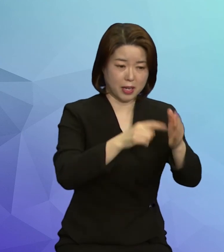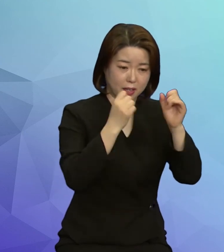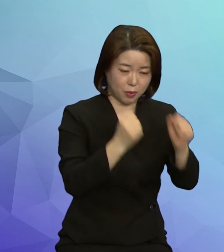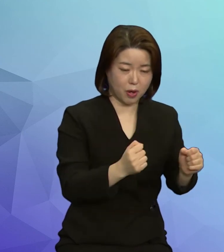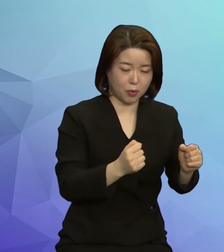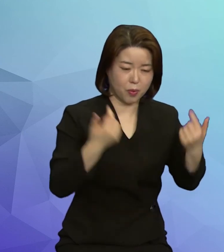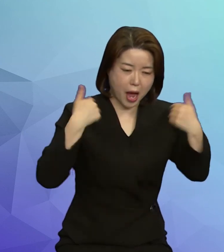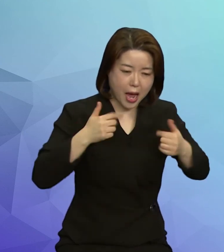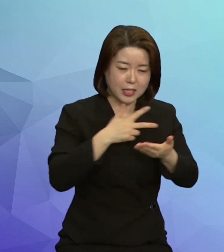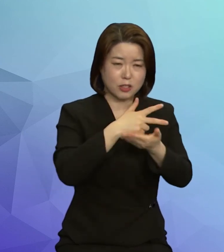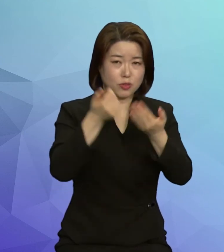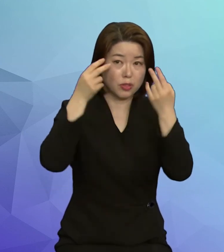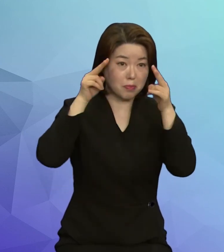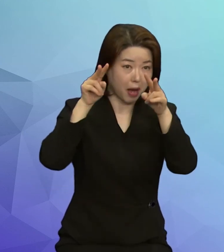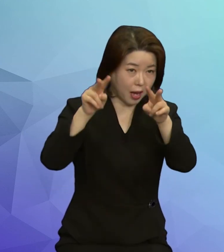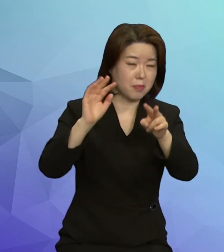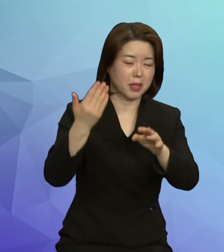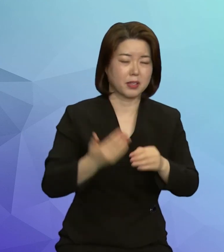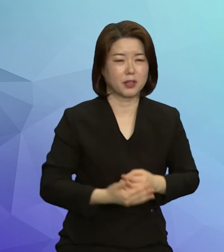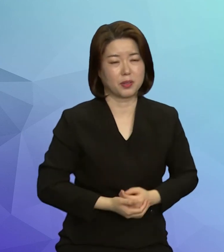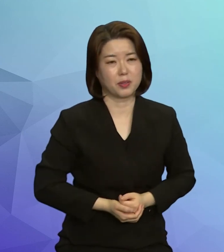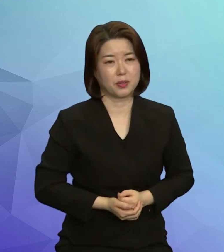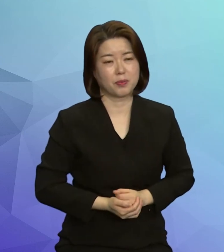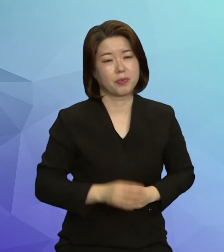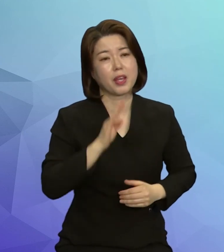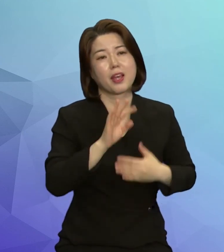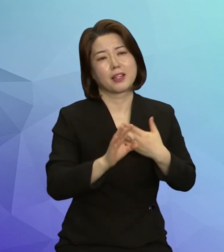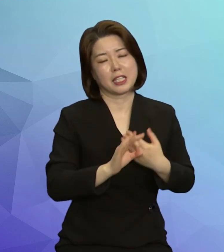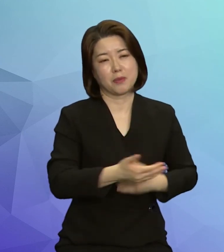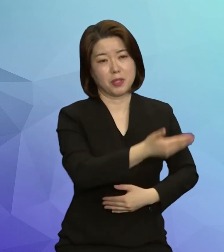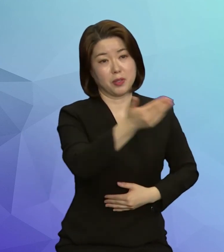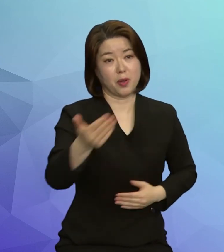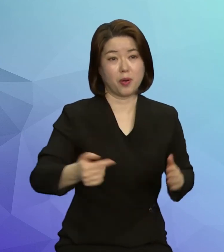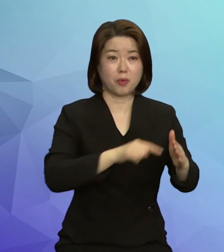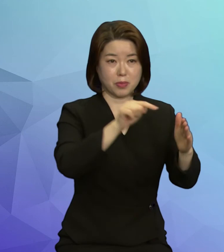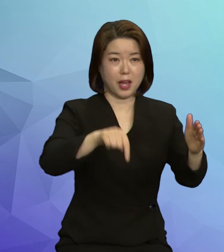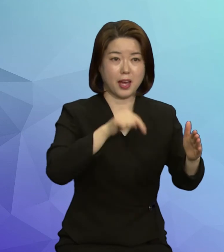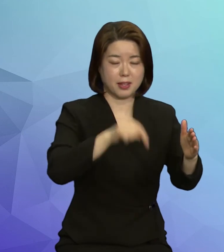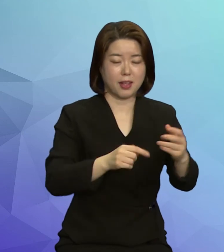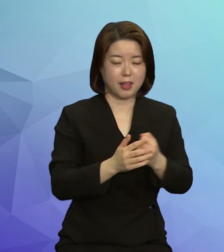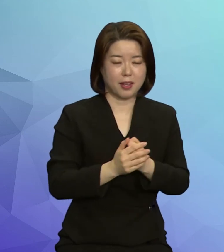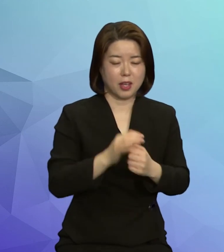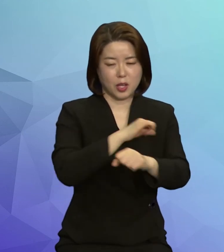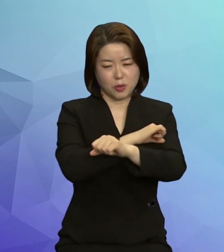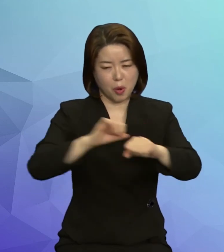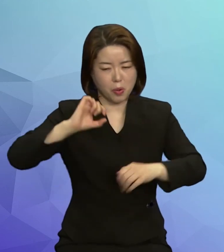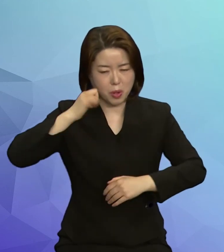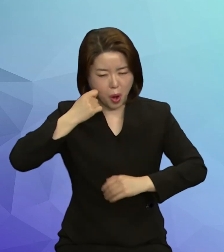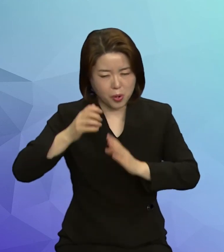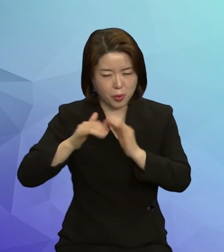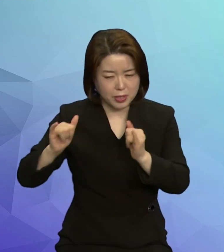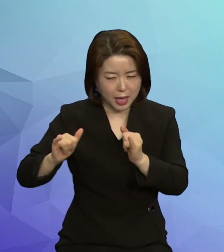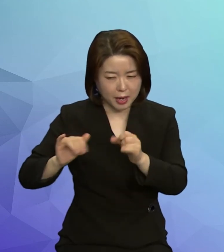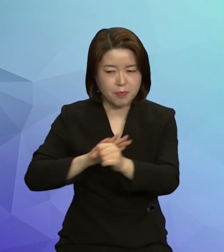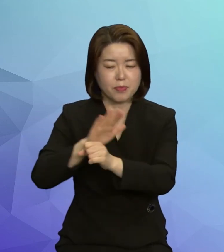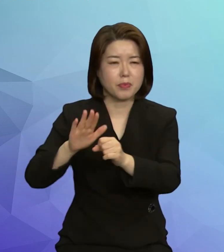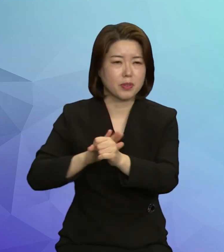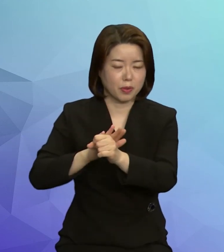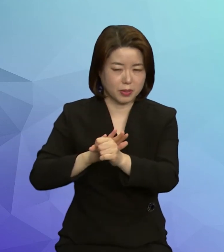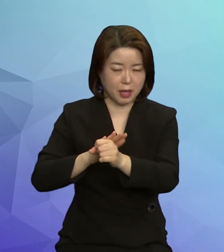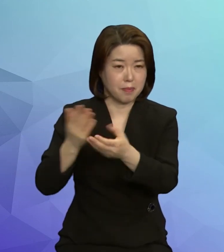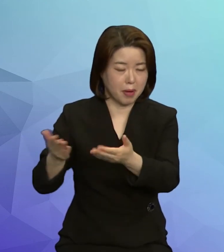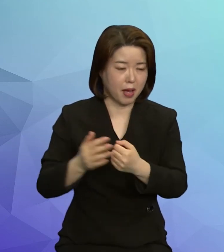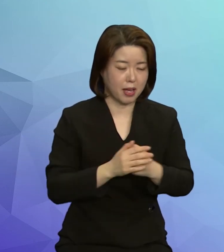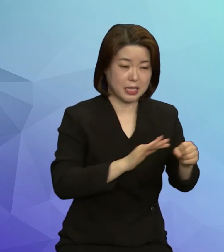거하고 항상 주님 바라봐야 돼요. 그러면 여러분 안에 용서할 수 없는 사람도